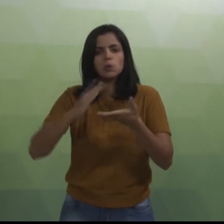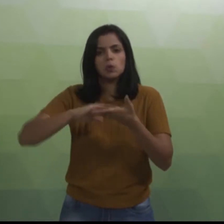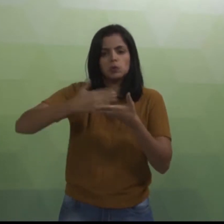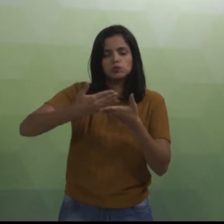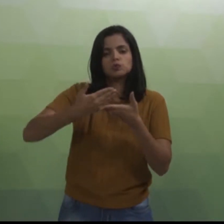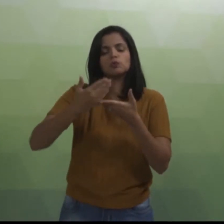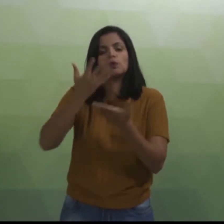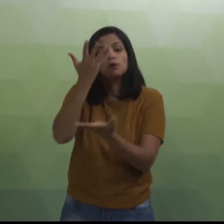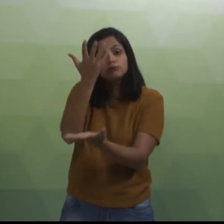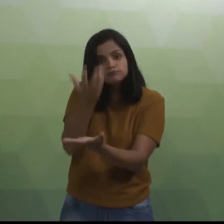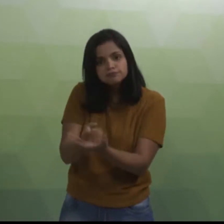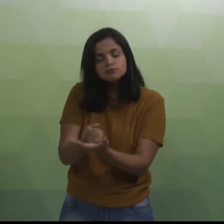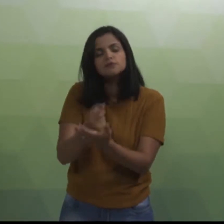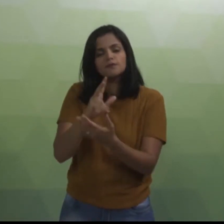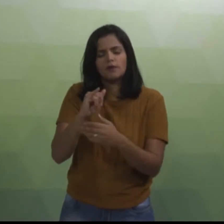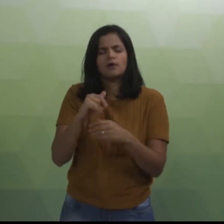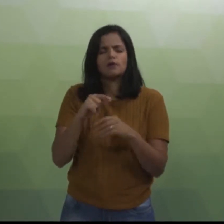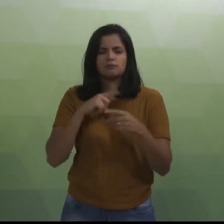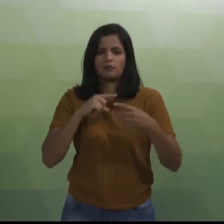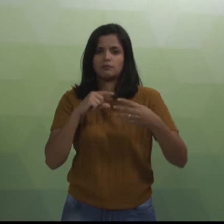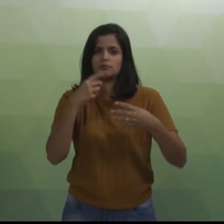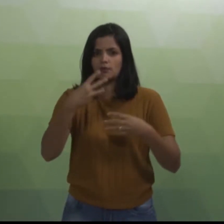computadores, notebooks, farão transcrições, ok?